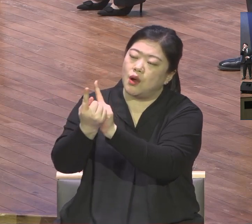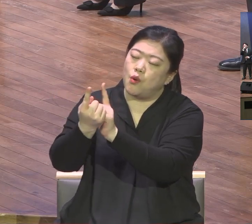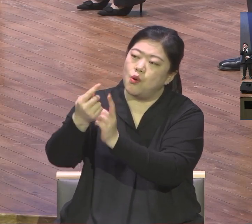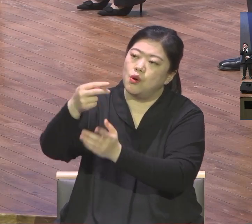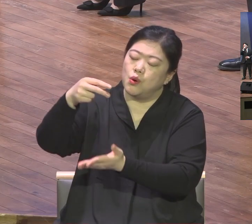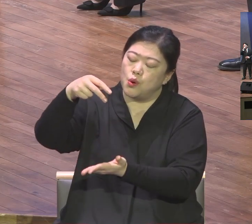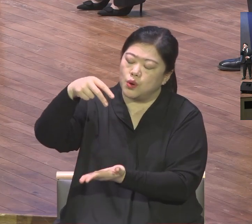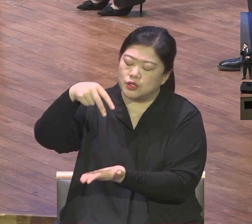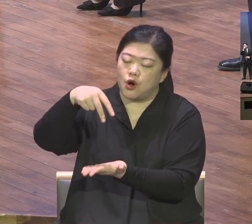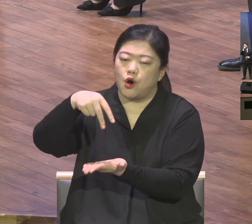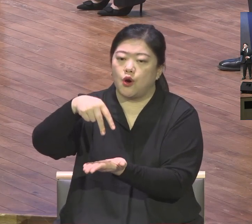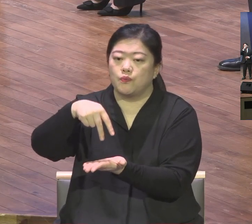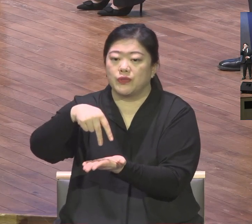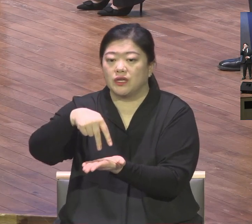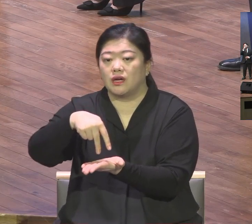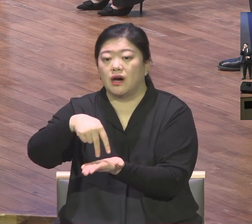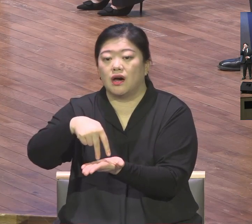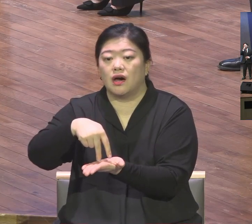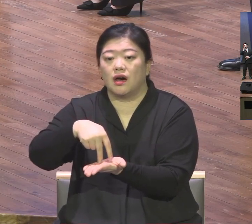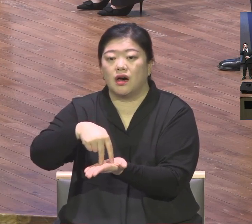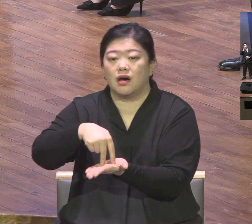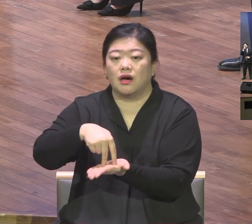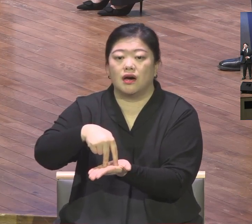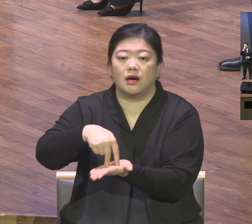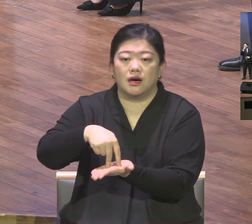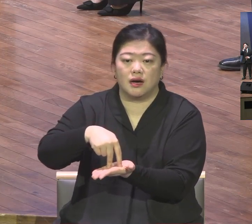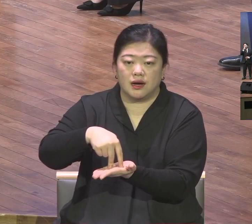주께 홀로 섭니다.